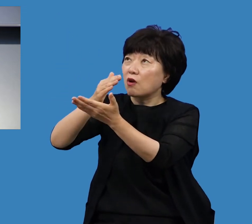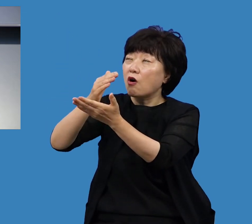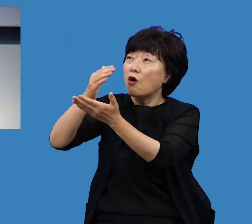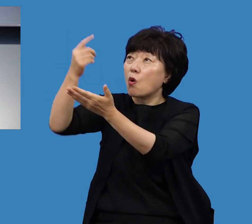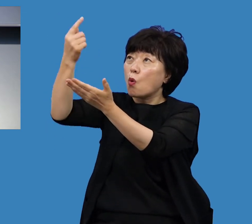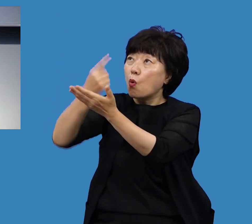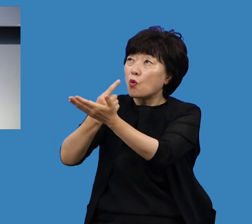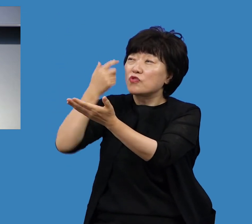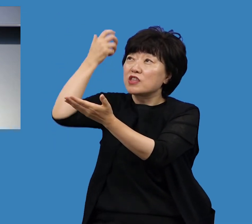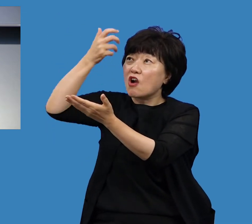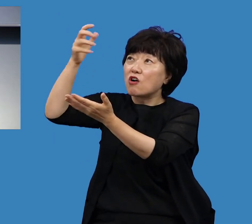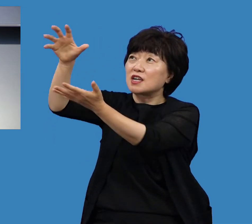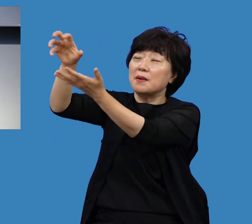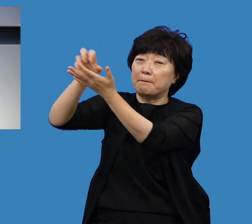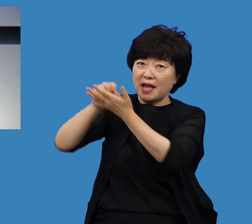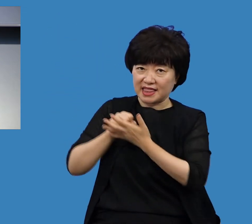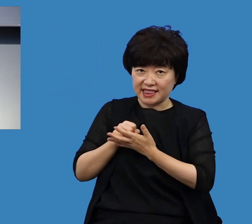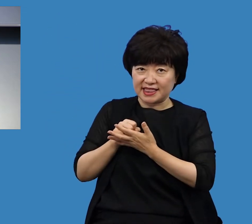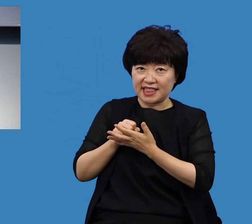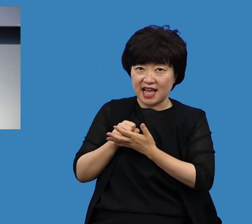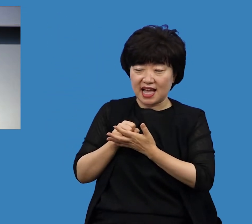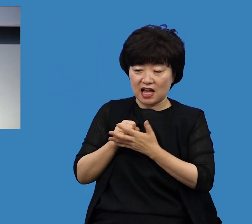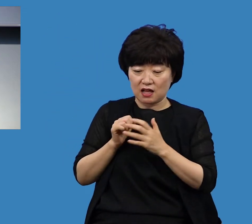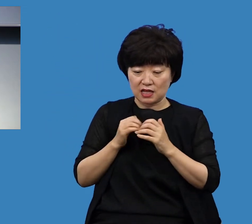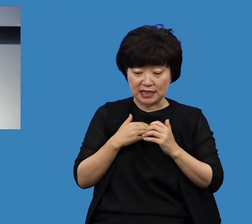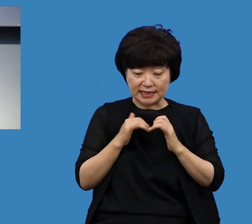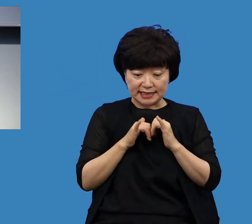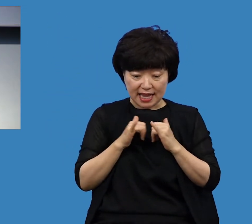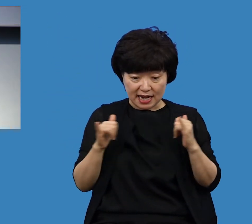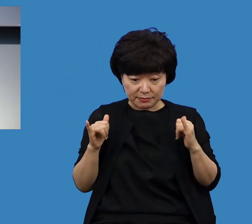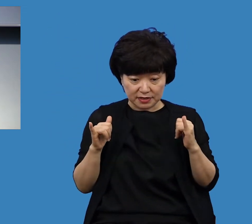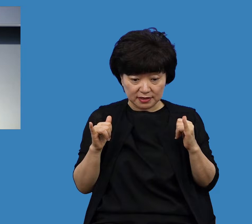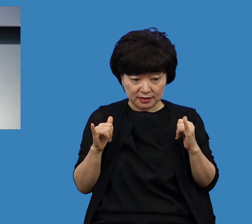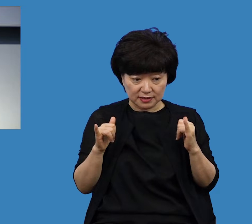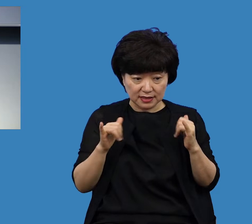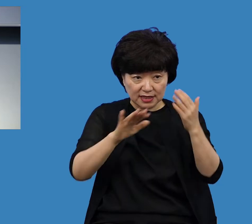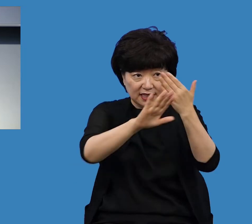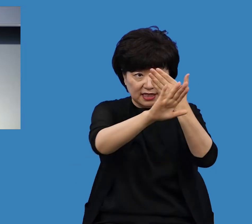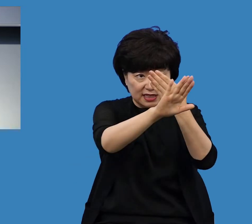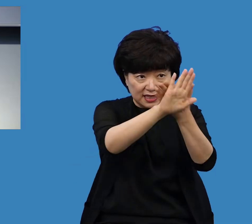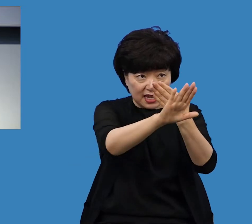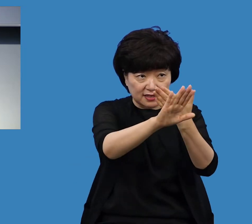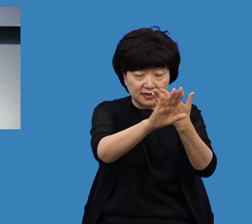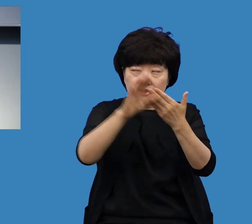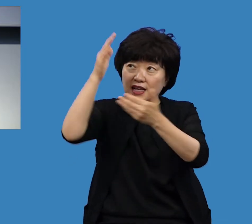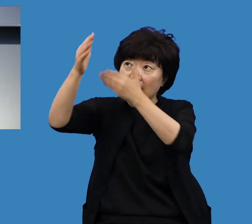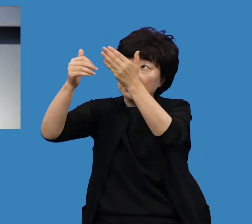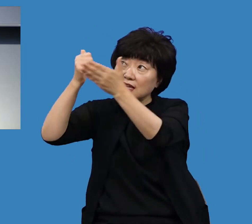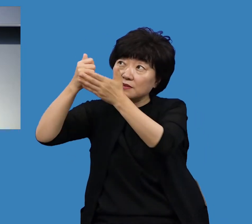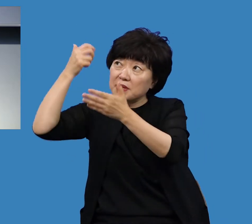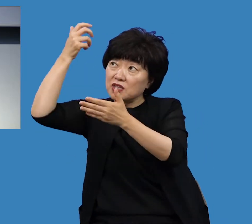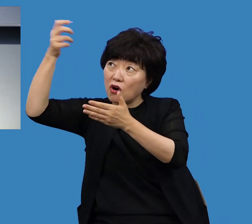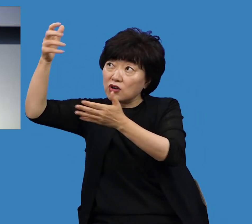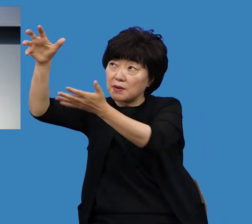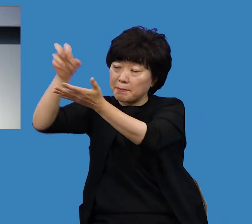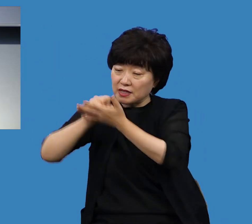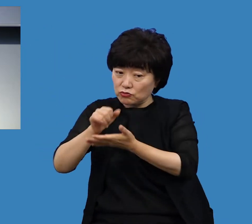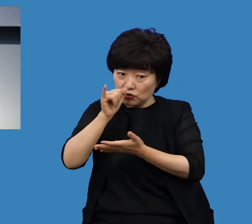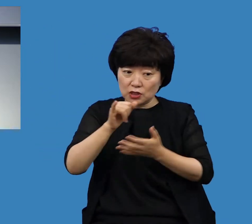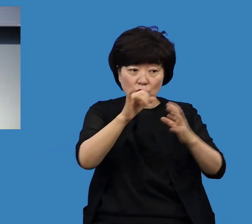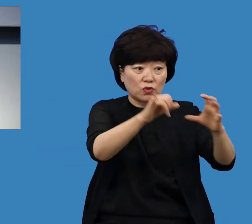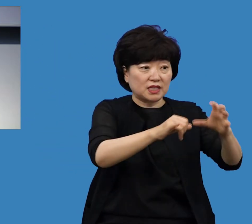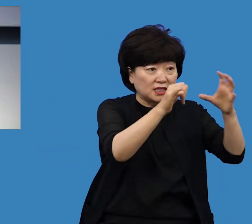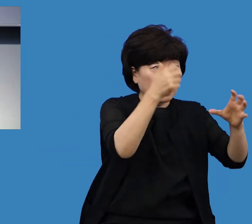받았으니 이렇게 얘기합니다. 그러니까 뭐예요? 인간은 세상의 영을 받을 수도 있고 하나님의 영을 받을 수도 있다는